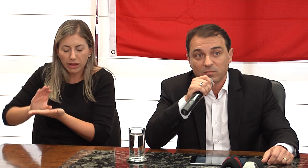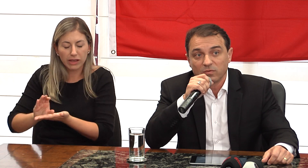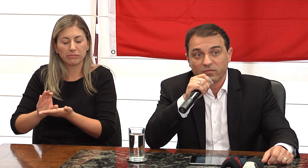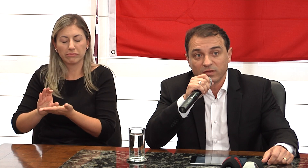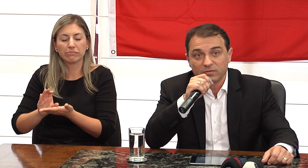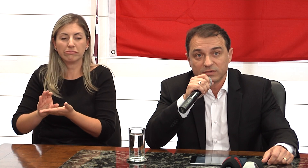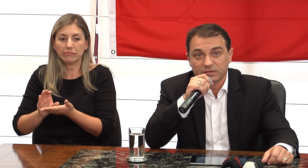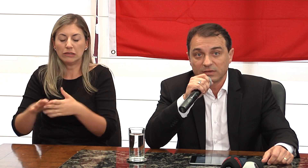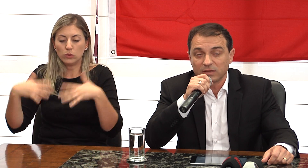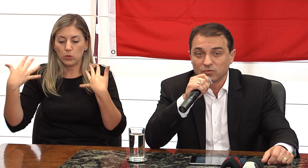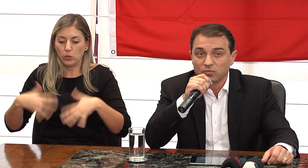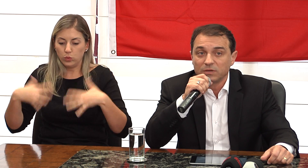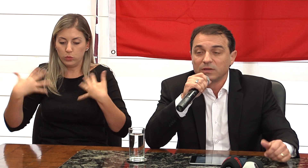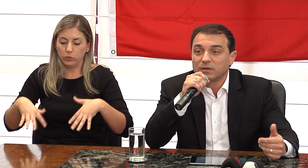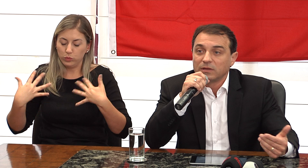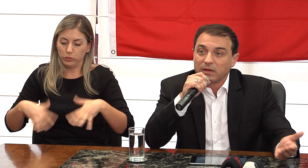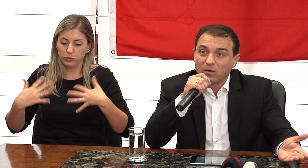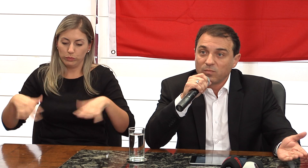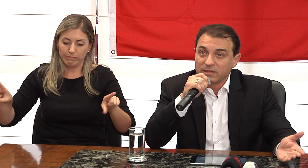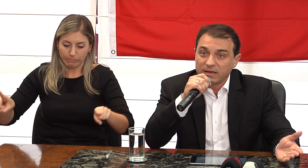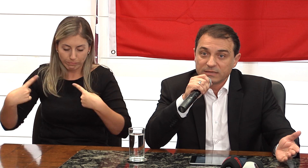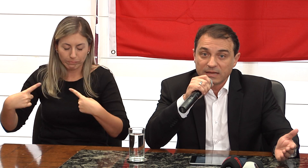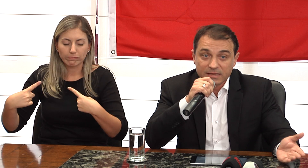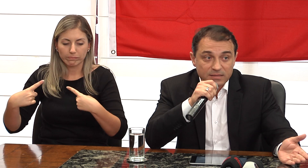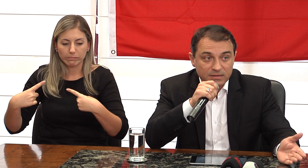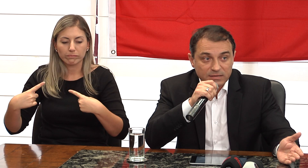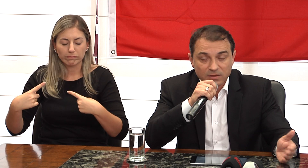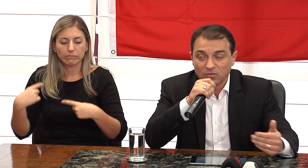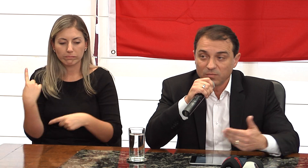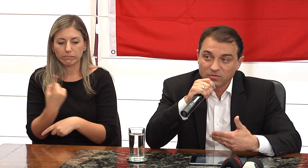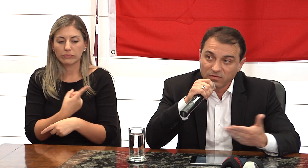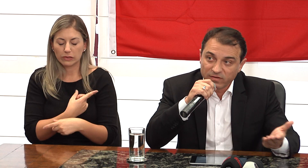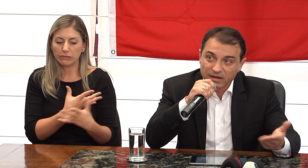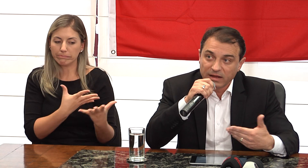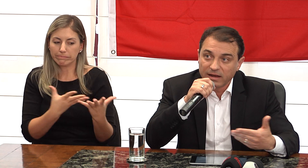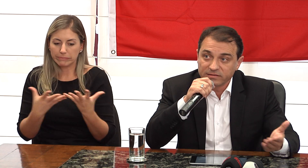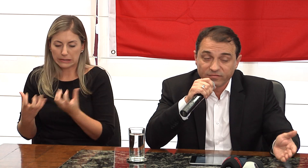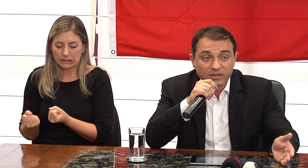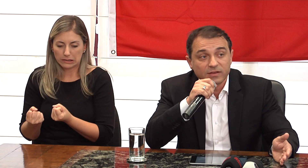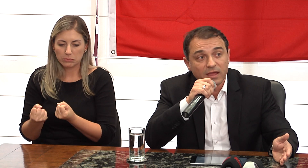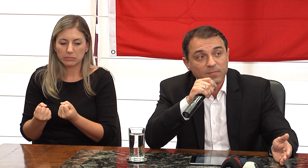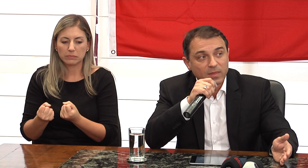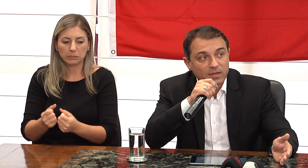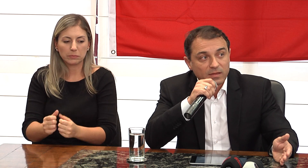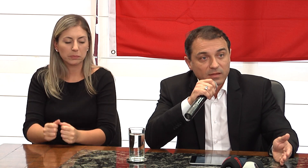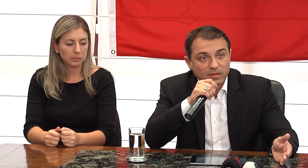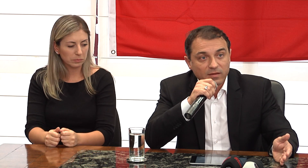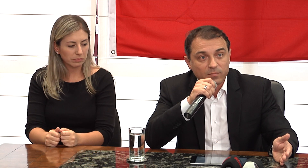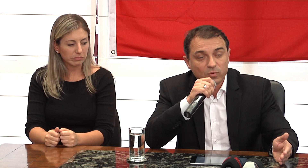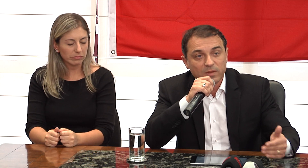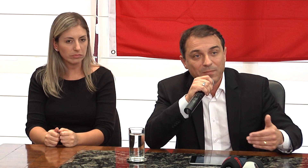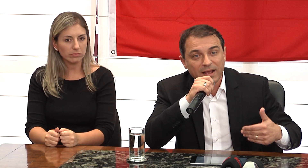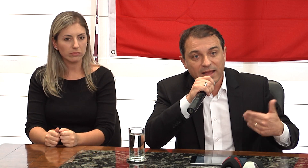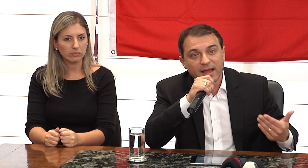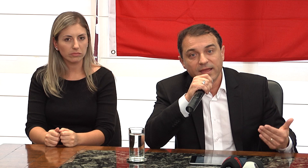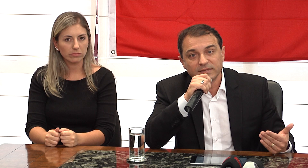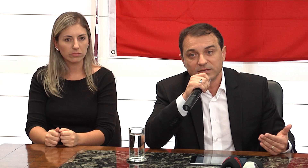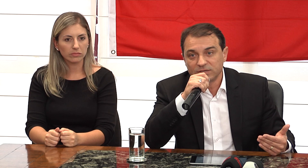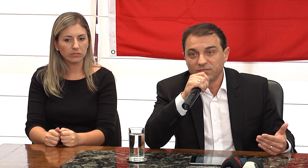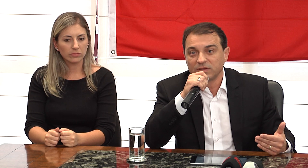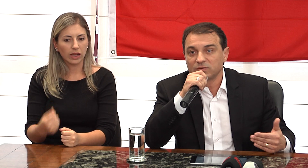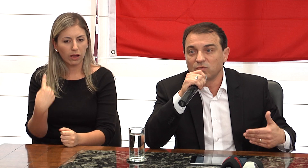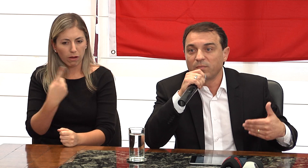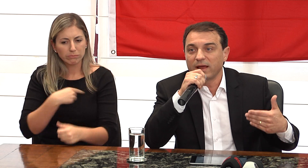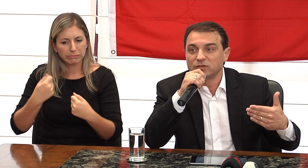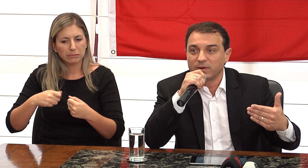desafio para o governo que assume. Uma das saídas, né, naturalmente a gente vai elencá-las à frente, é poder pagar